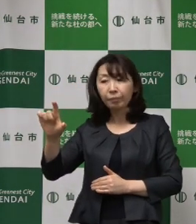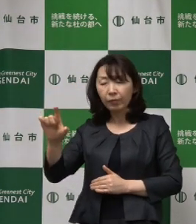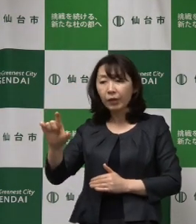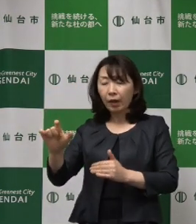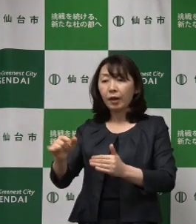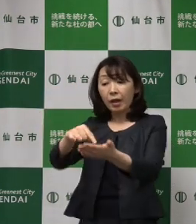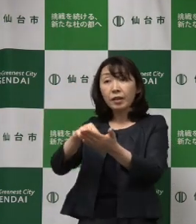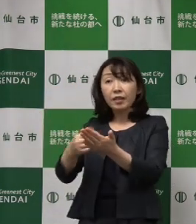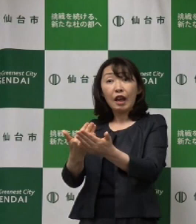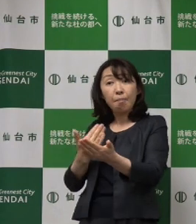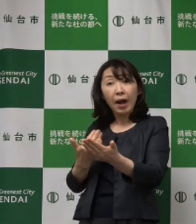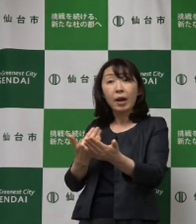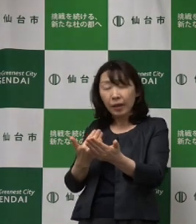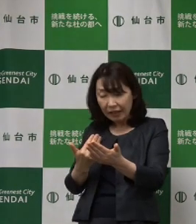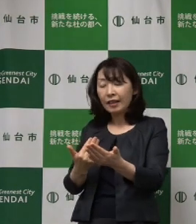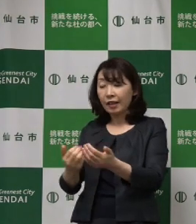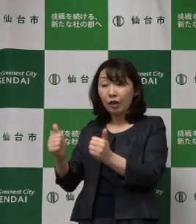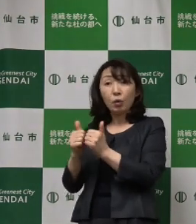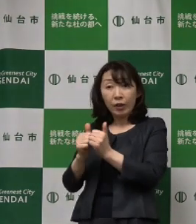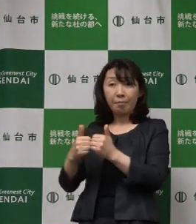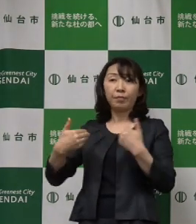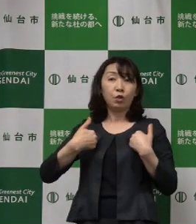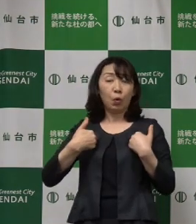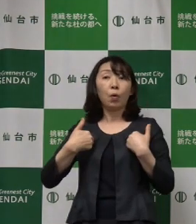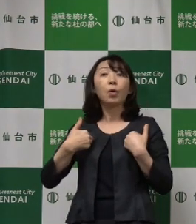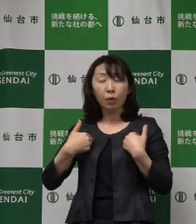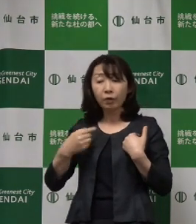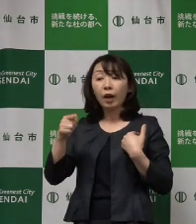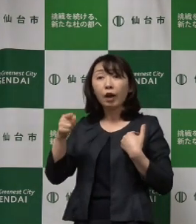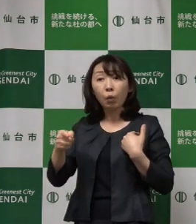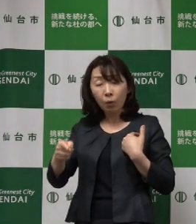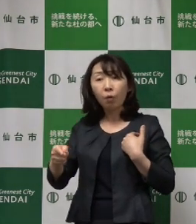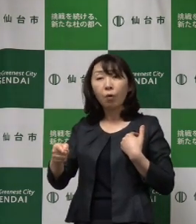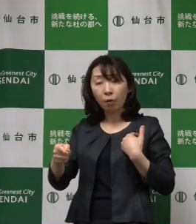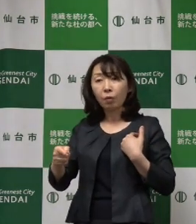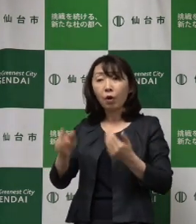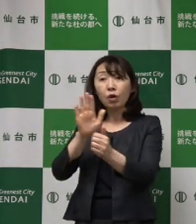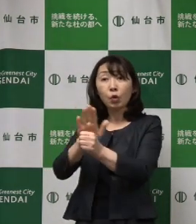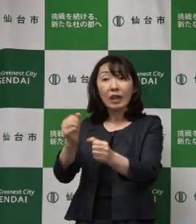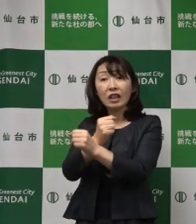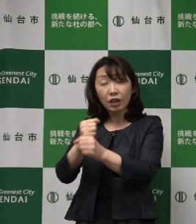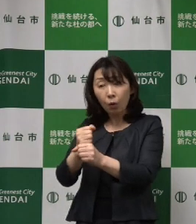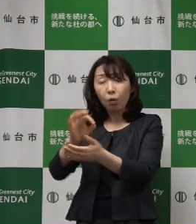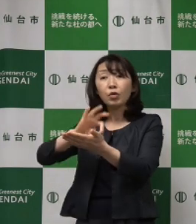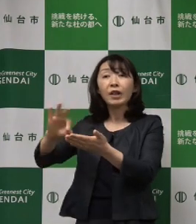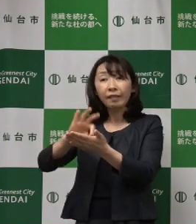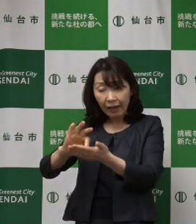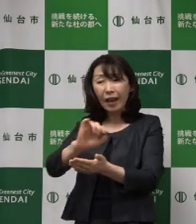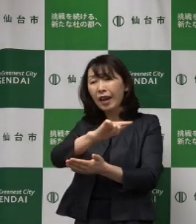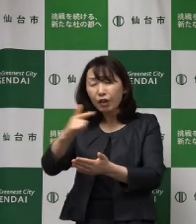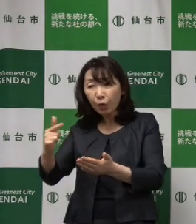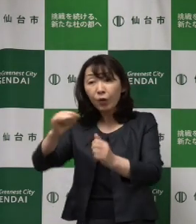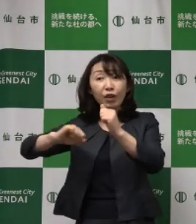相談いただきたく存じます。この女性を活用した多くの取り組みが生まれることを、大いに期